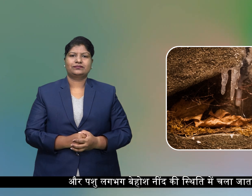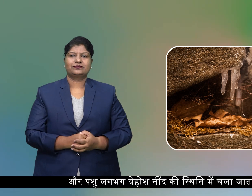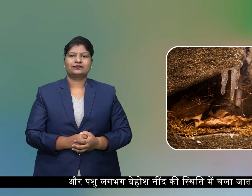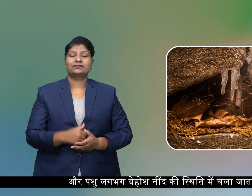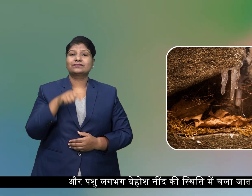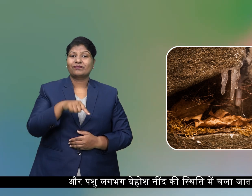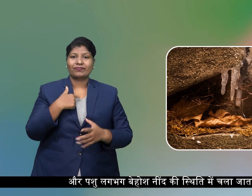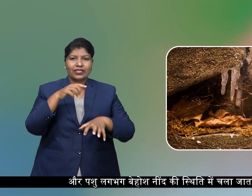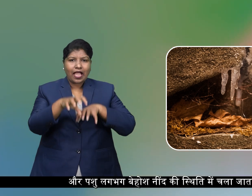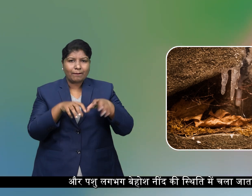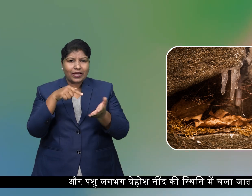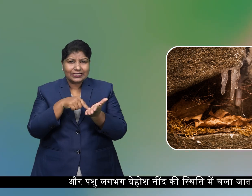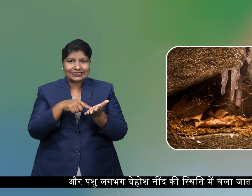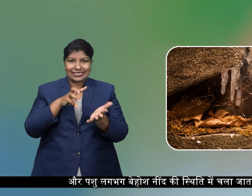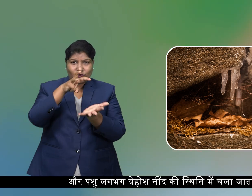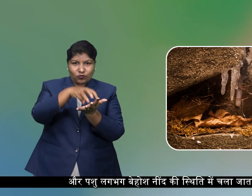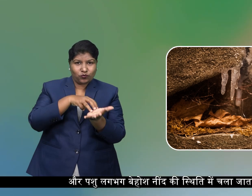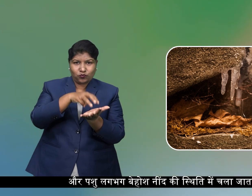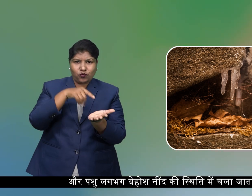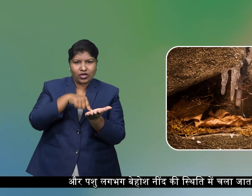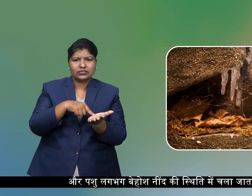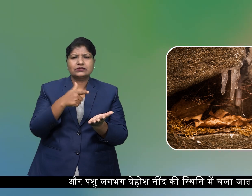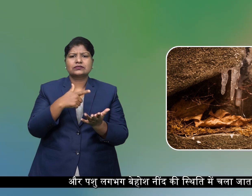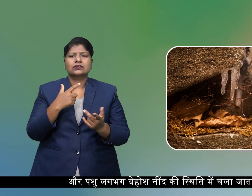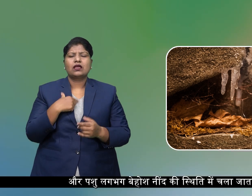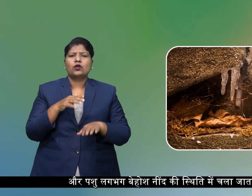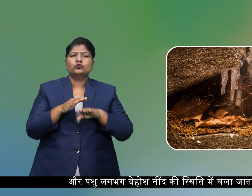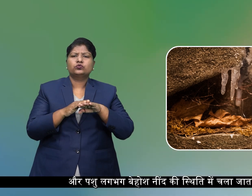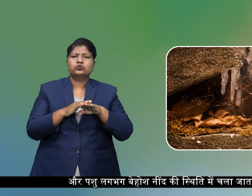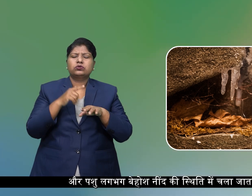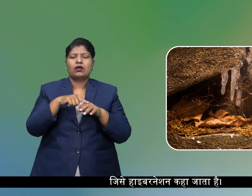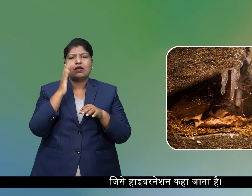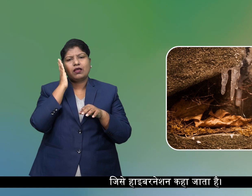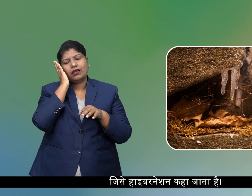और पशु लगभग बेहोश नींद की स्थिति में चला जाता है, जिसे